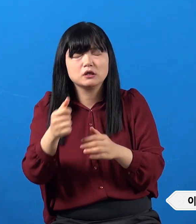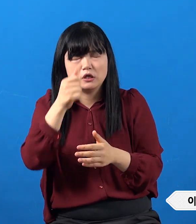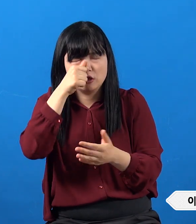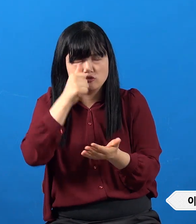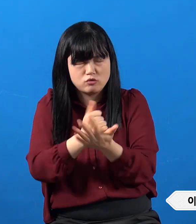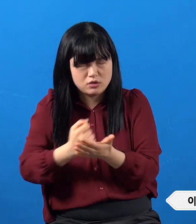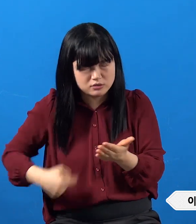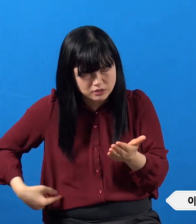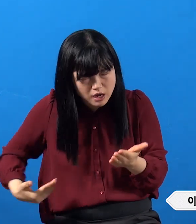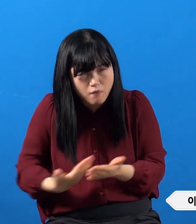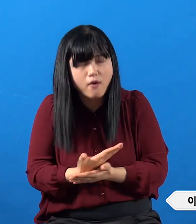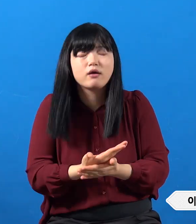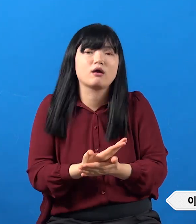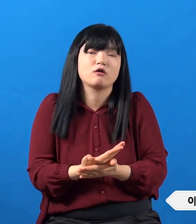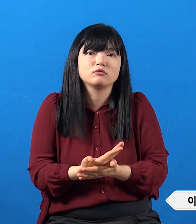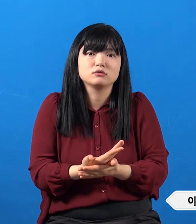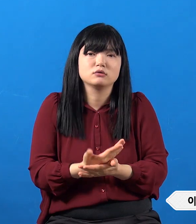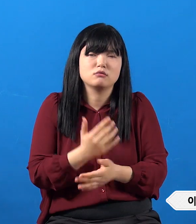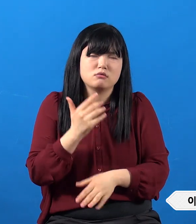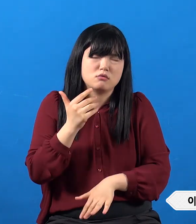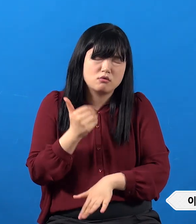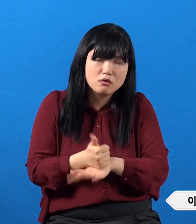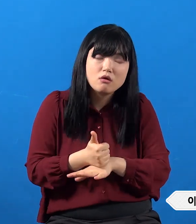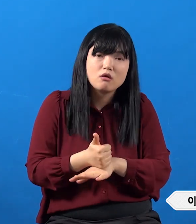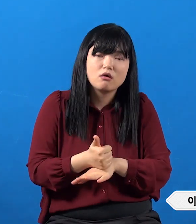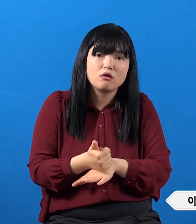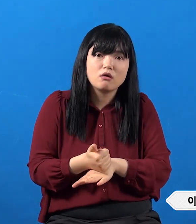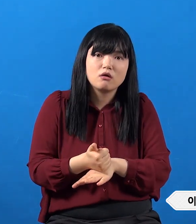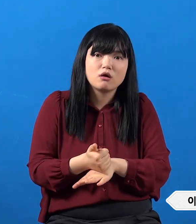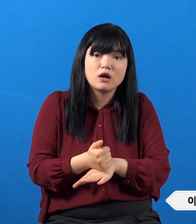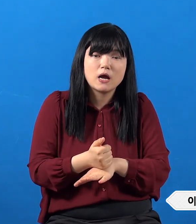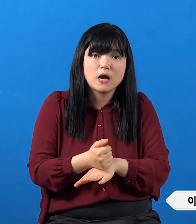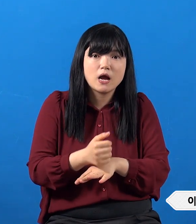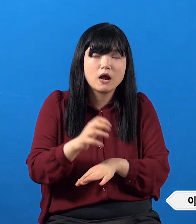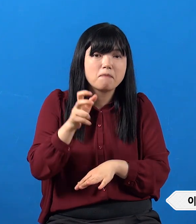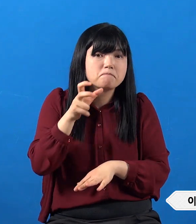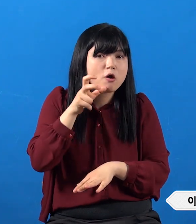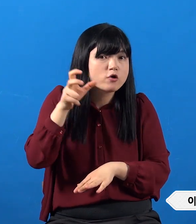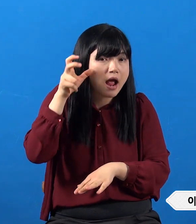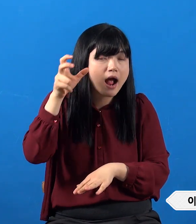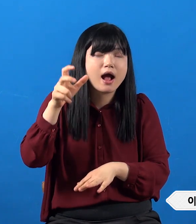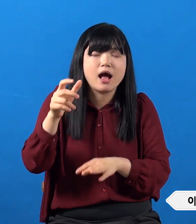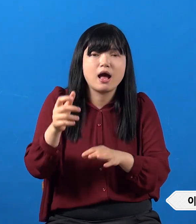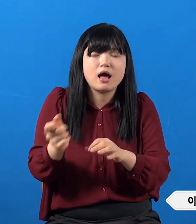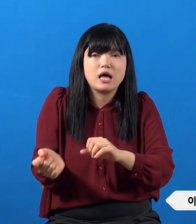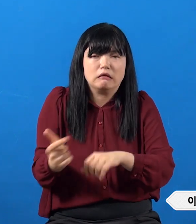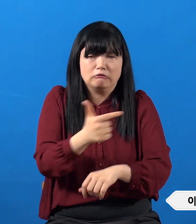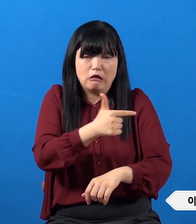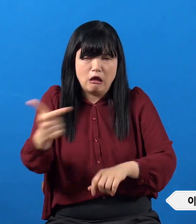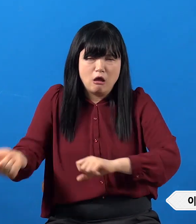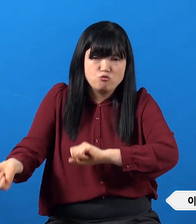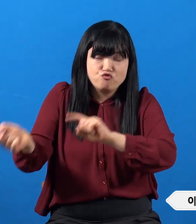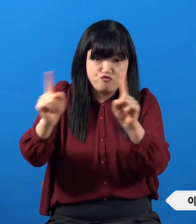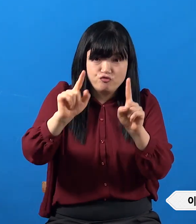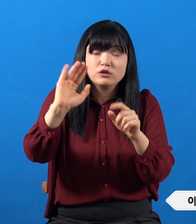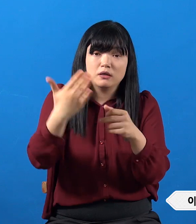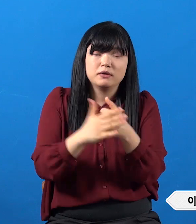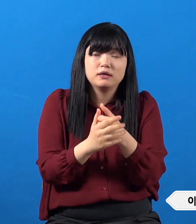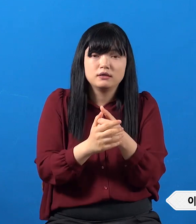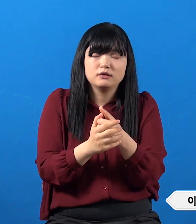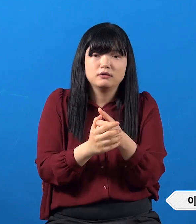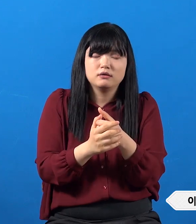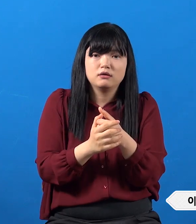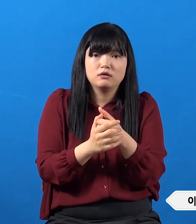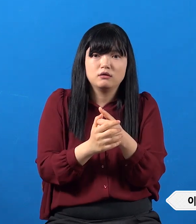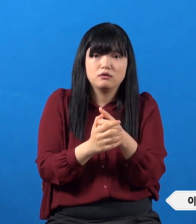죄를 자백하고. 그것이 유명한 평양 대부흥이 돼요. 평양 대부흥. 그것도 웰시